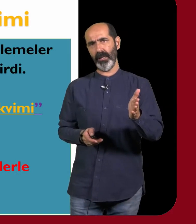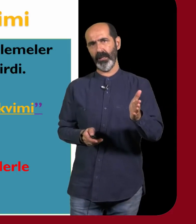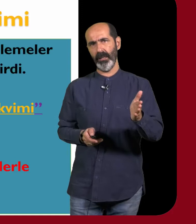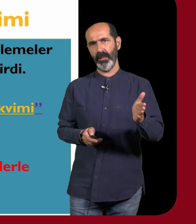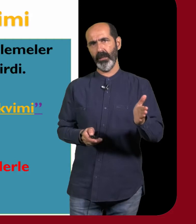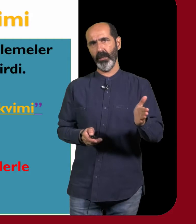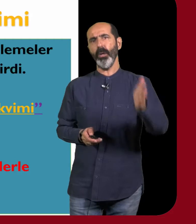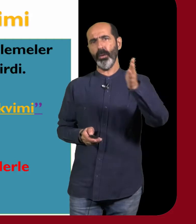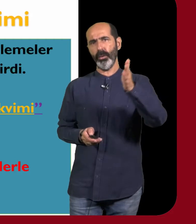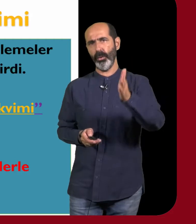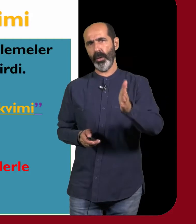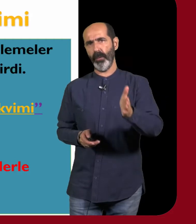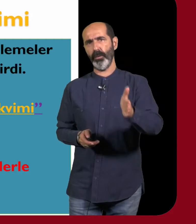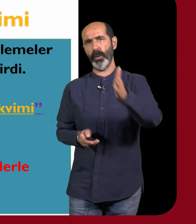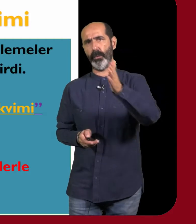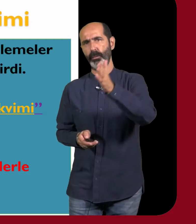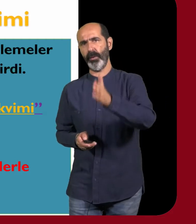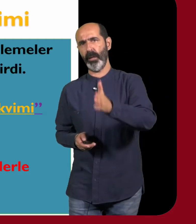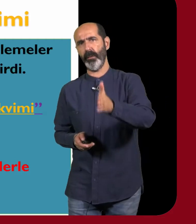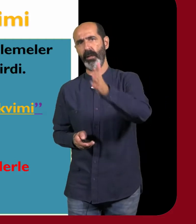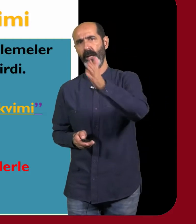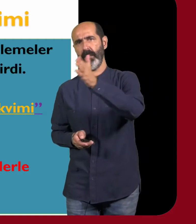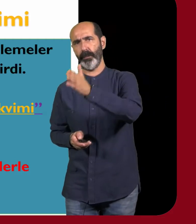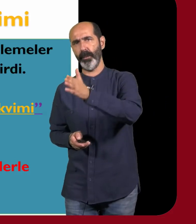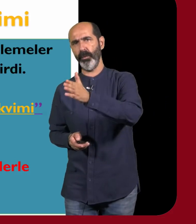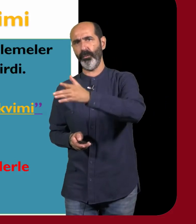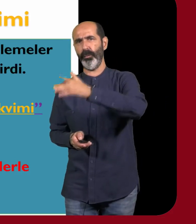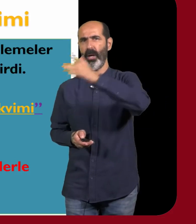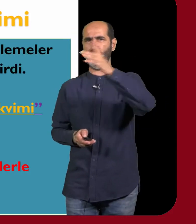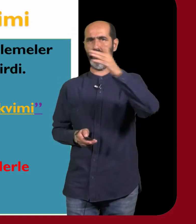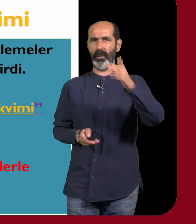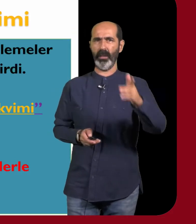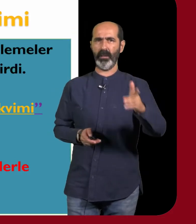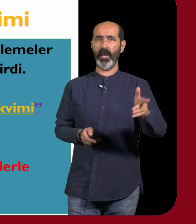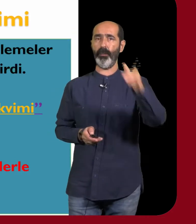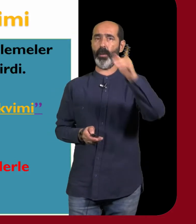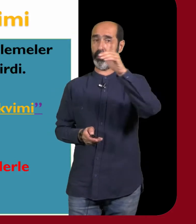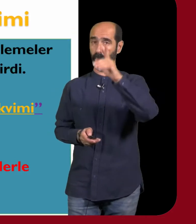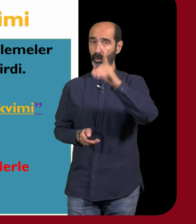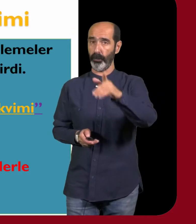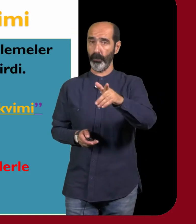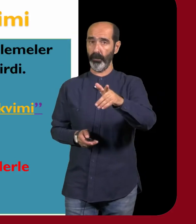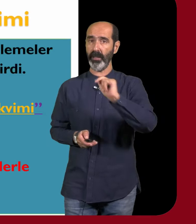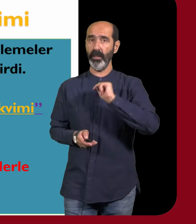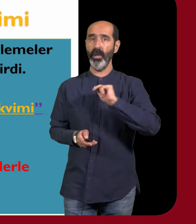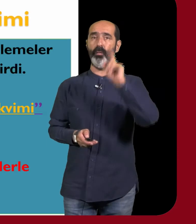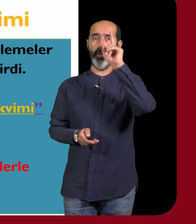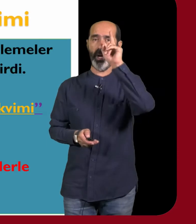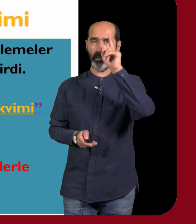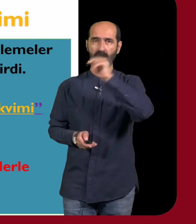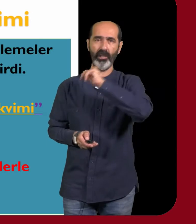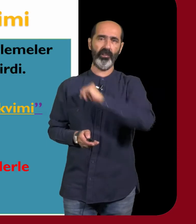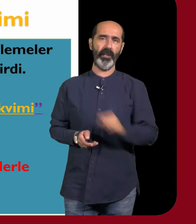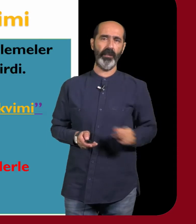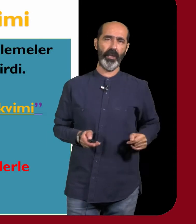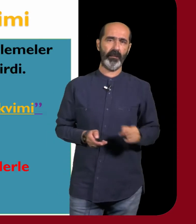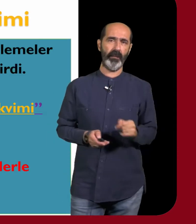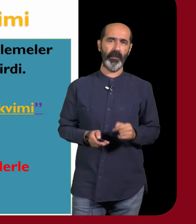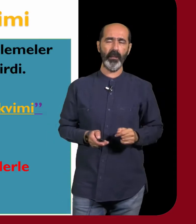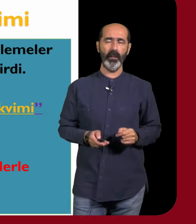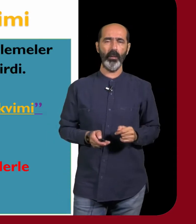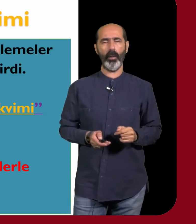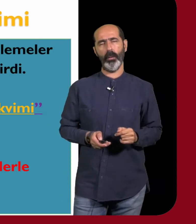intikalinde dönem dönem düzenlemeler yapılmış farklı Milletler farklı toplumlar farklı